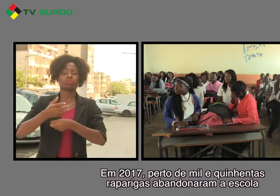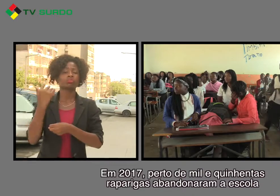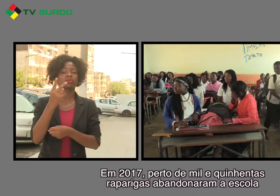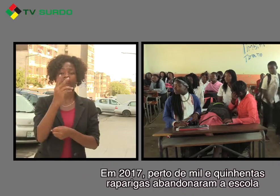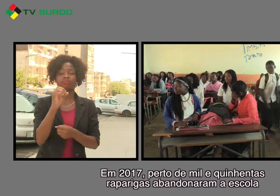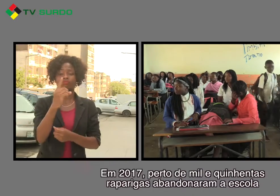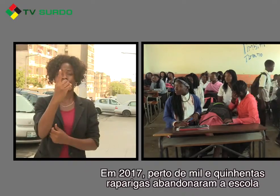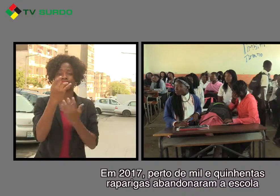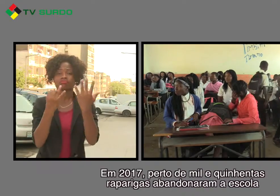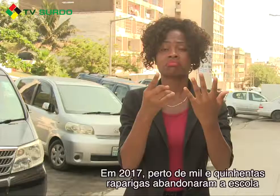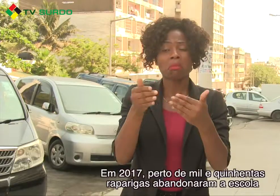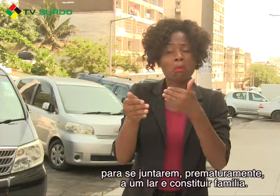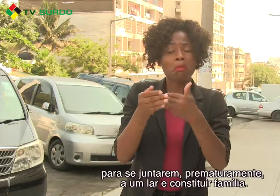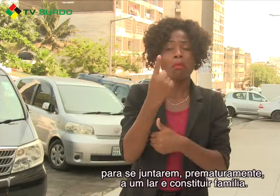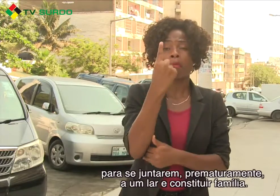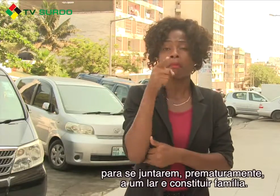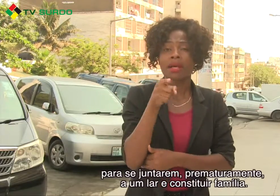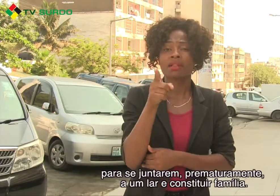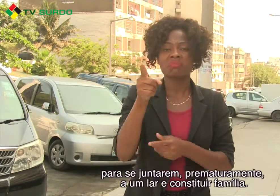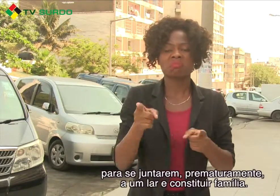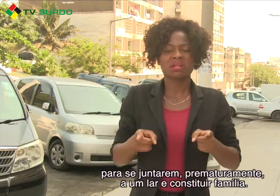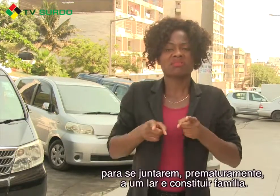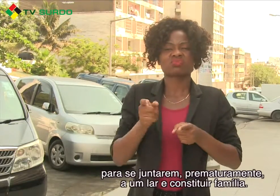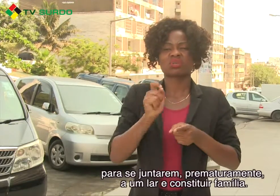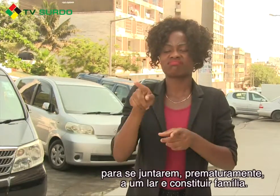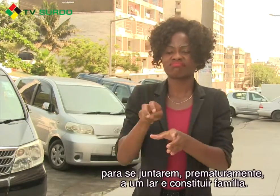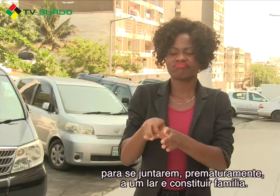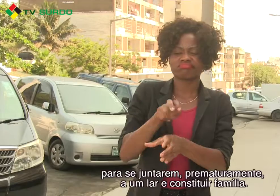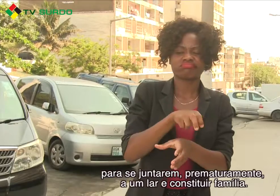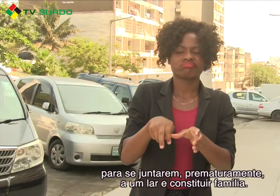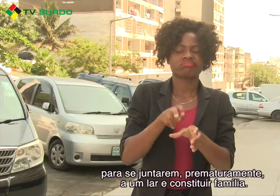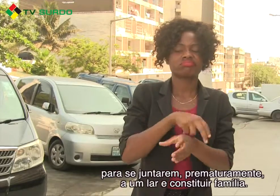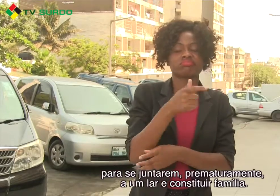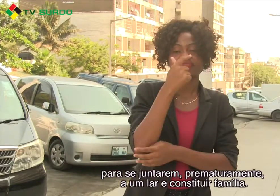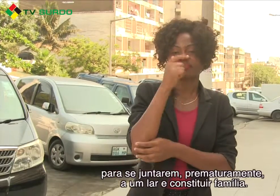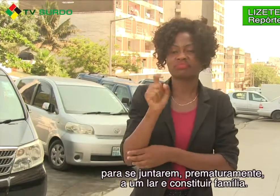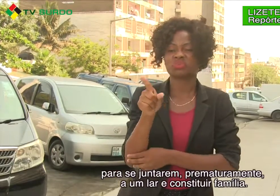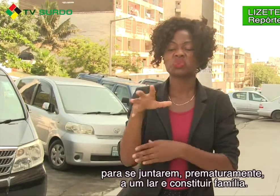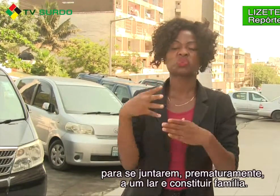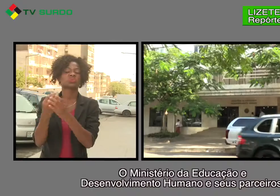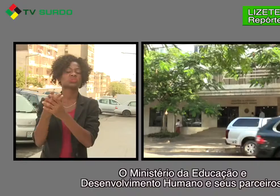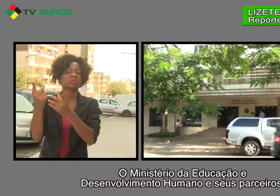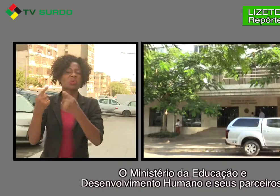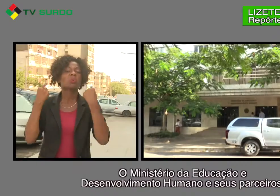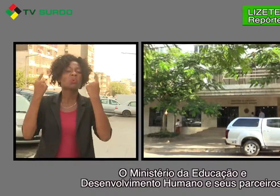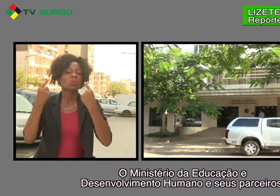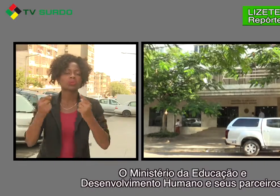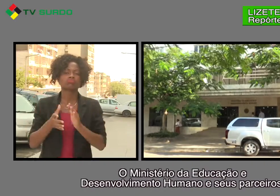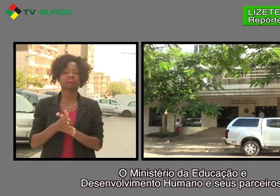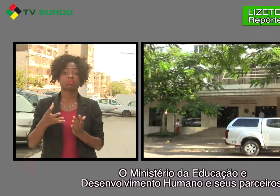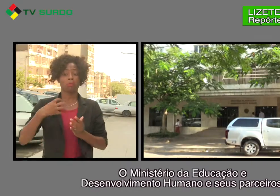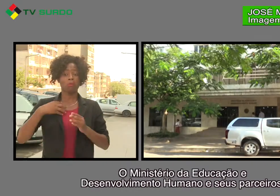raparigas abandonaram a escola para se juntarem prematuramente a um lar e constituir família. O Ministério de Educação e